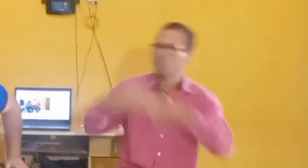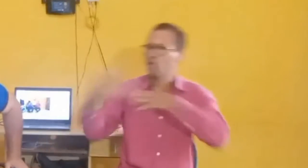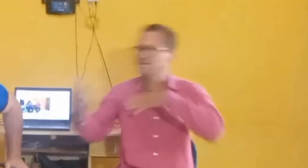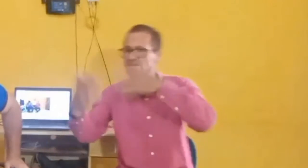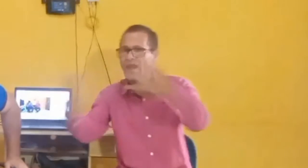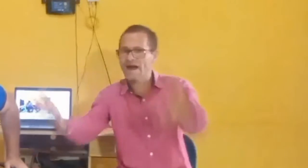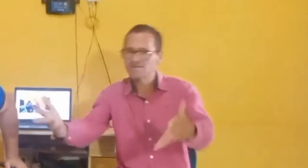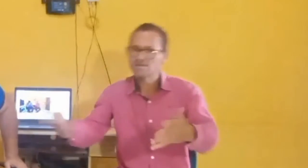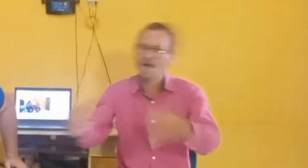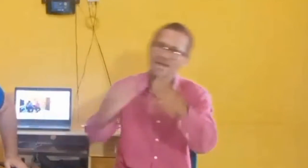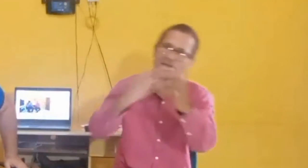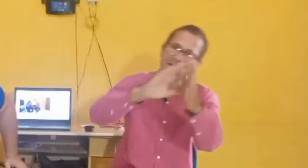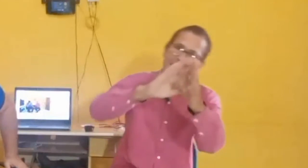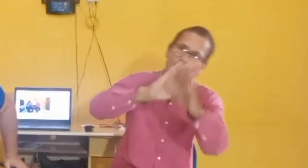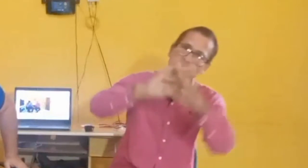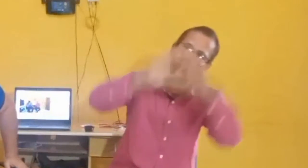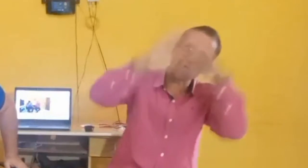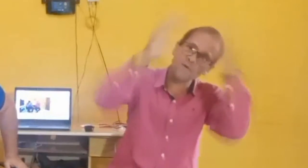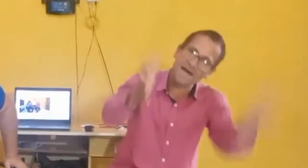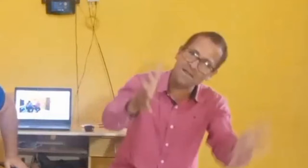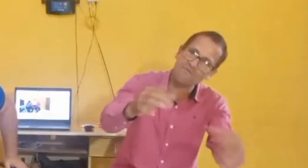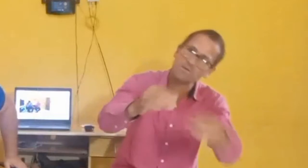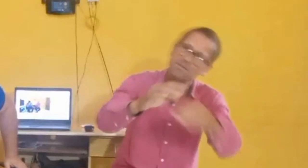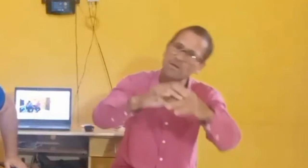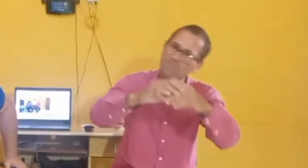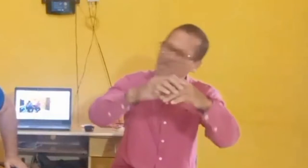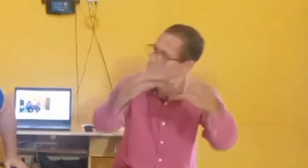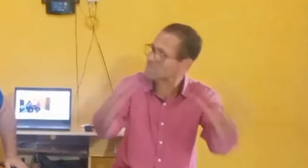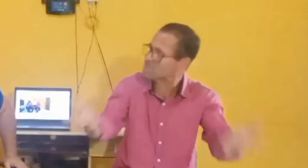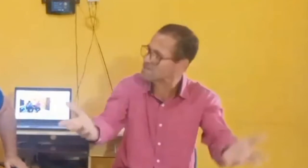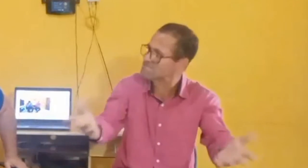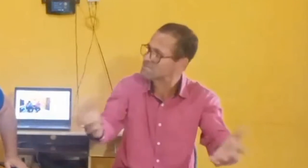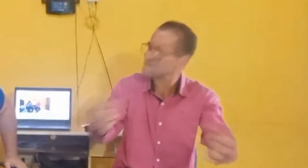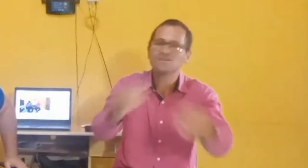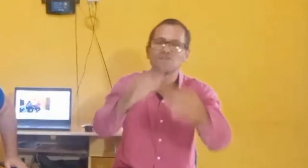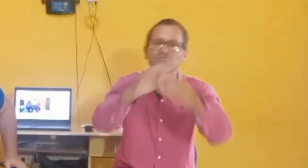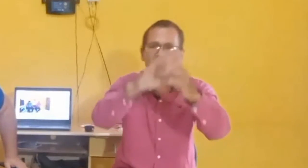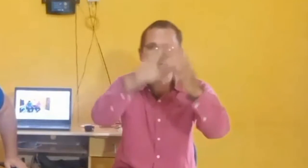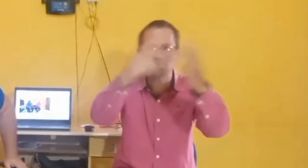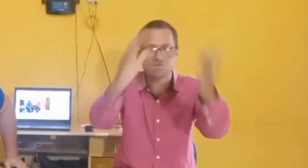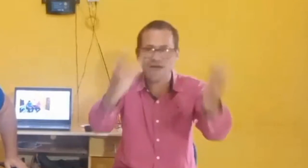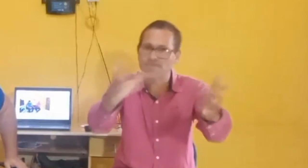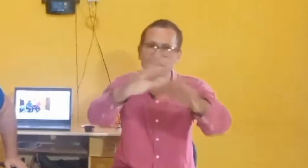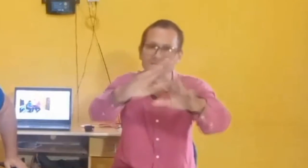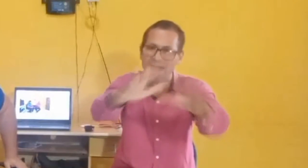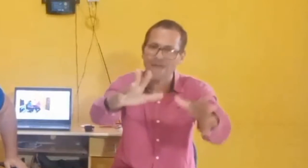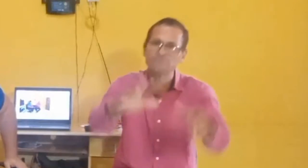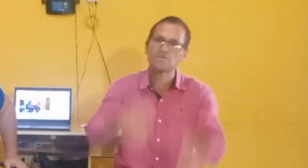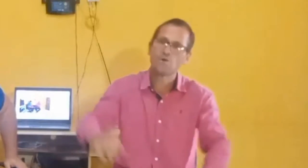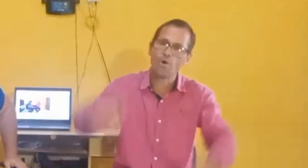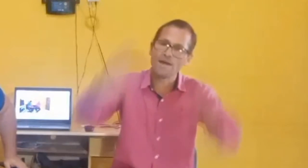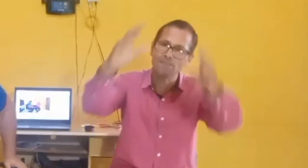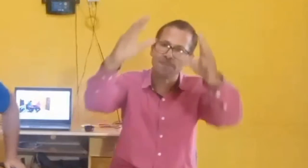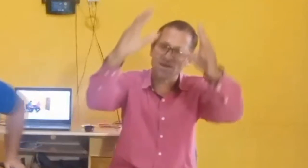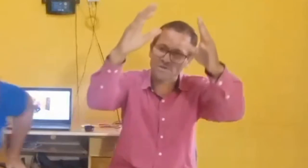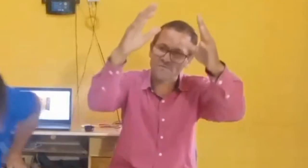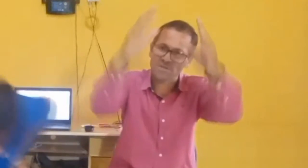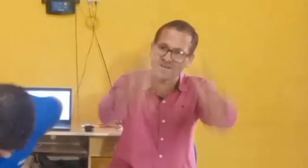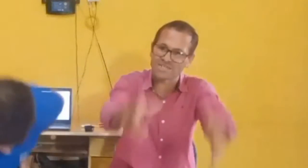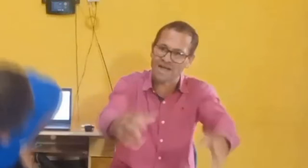pode dar aquele negócio tão grande que você pode perder a sua vida. E então você não sabe quem tá. Olha bem onde você vai chegar, com